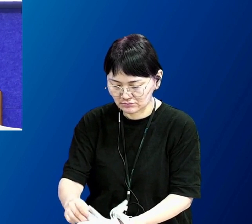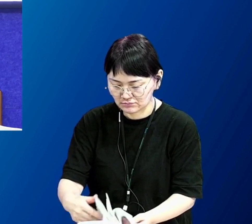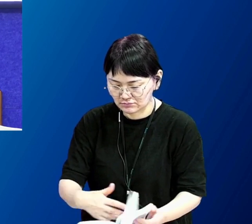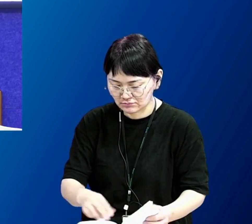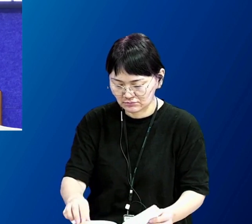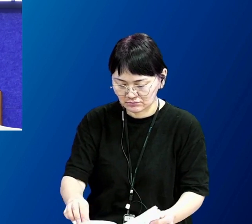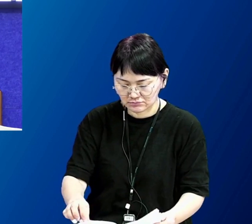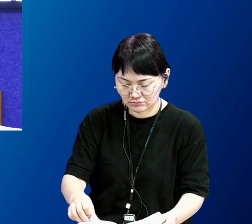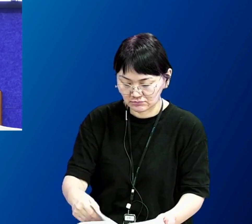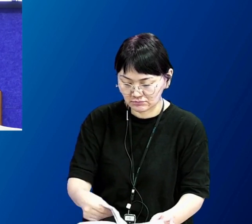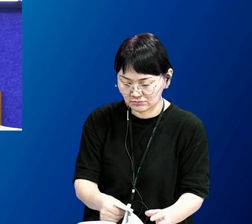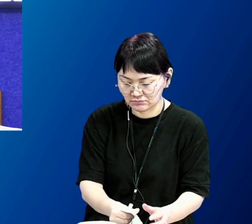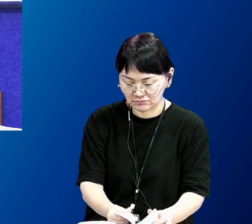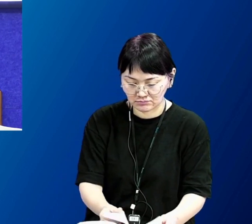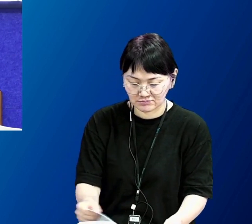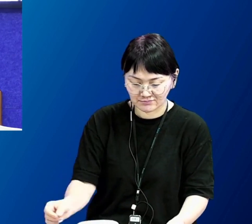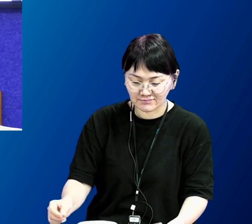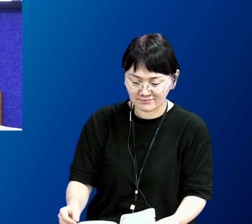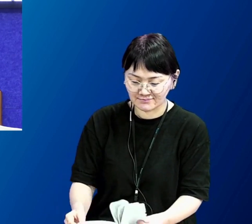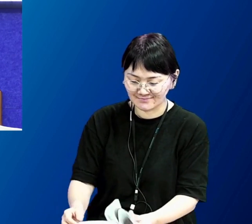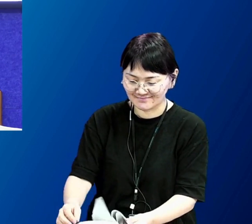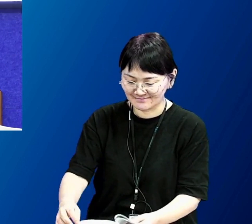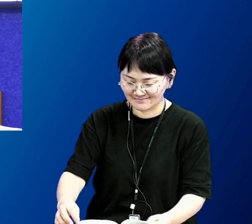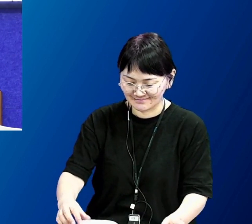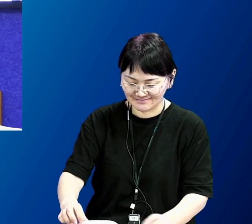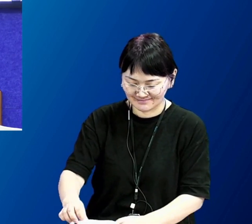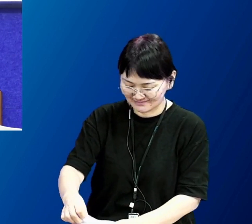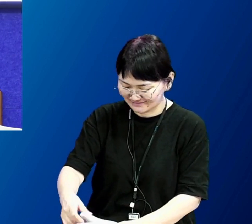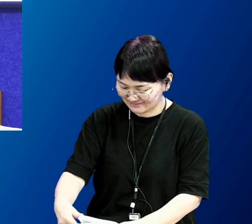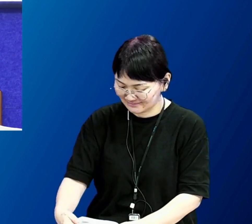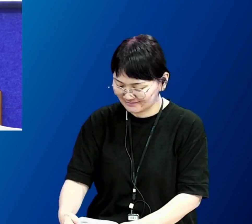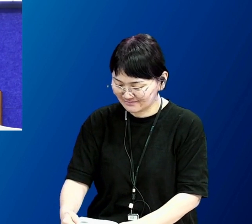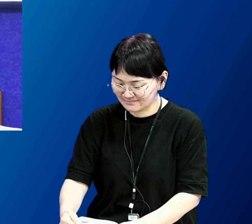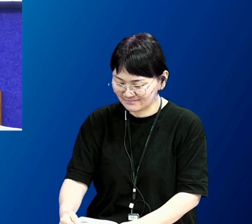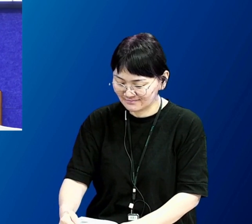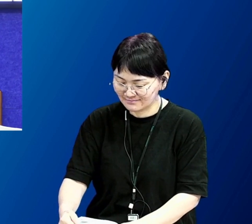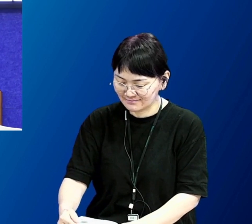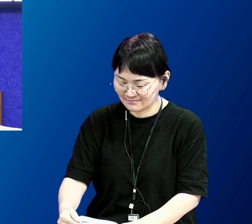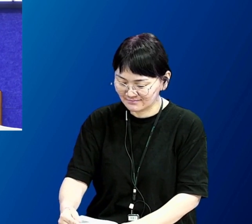Шүүгчд 16 дээр энэ Делила гэж хүүхэн